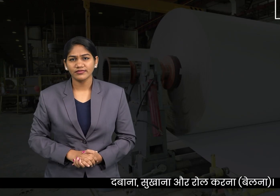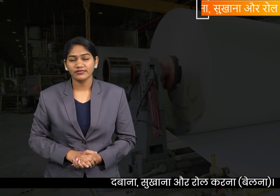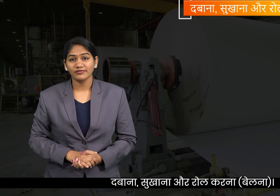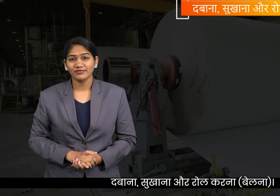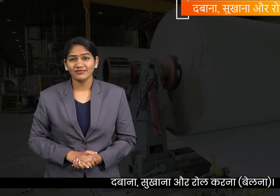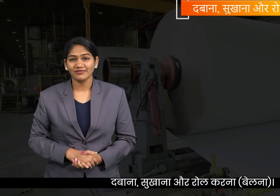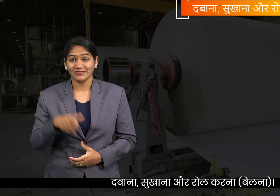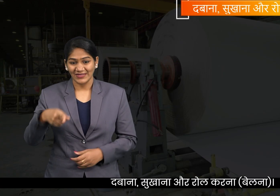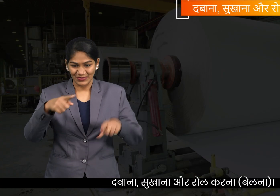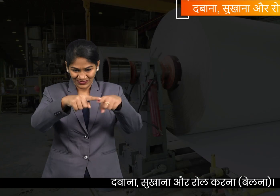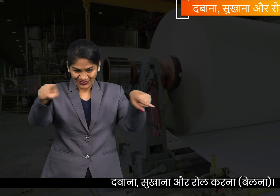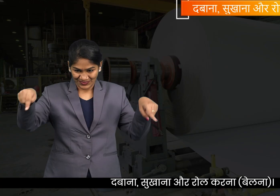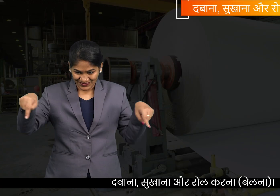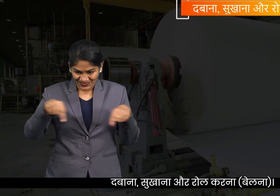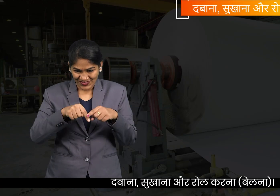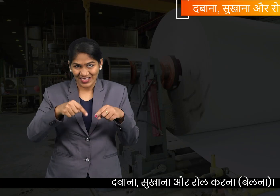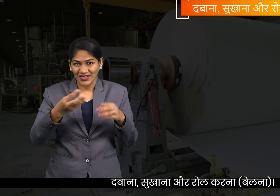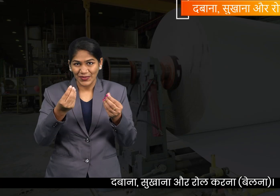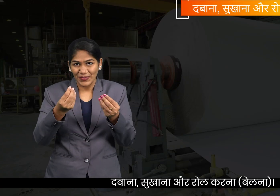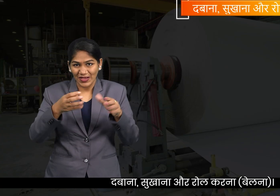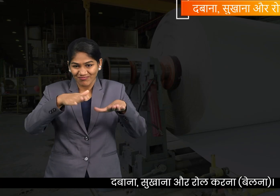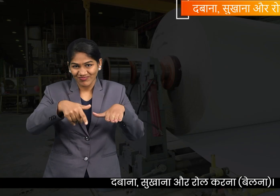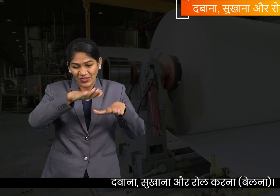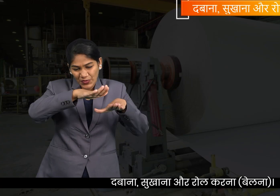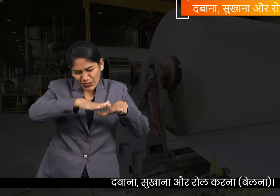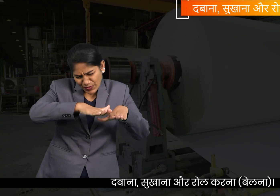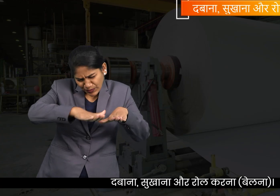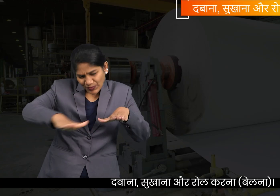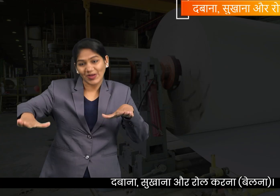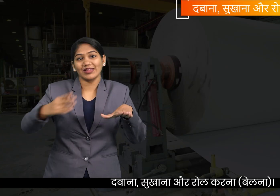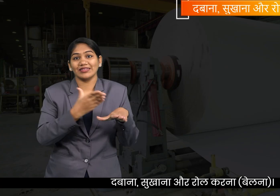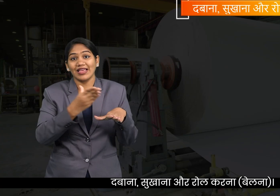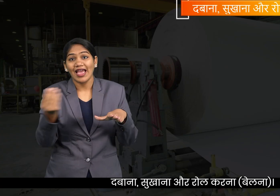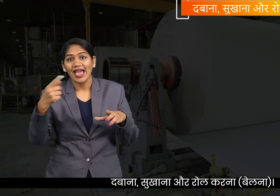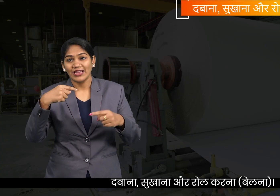दबाना, सुखाना और रोल करना यानी कि बेलना।